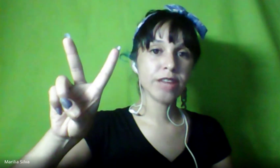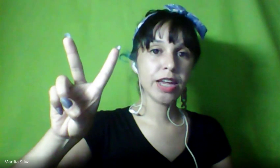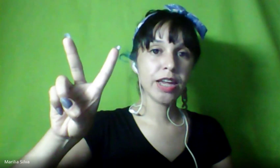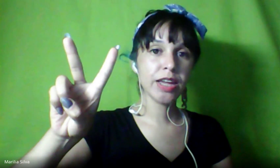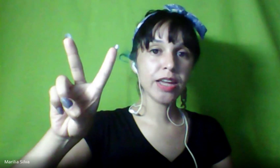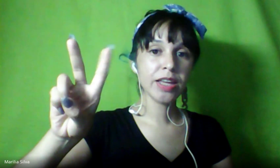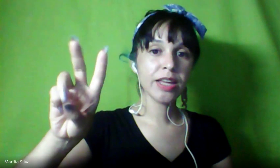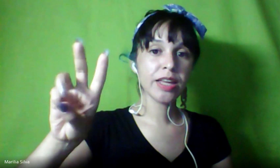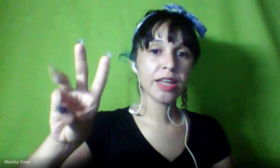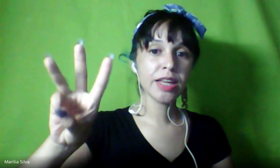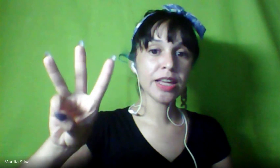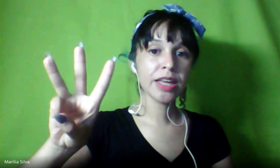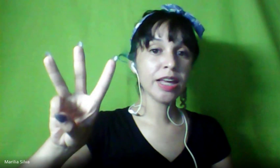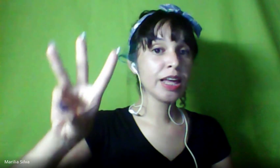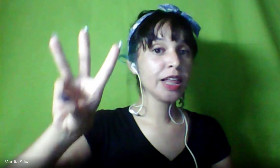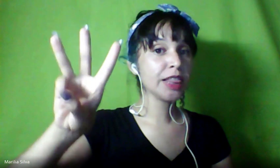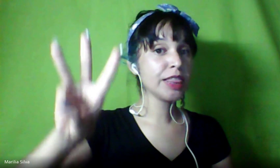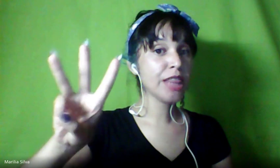V,